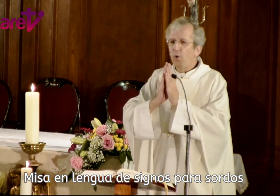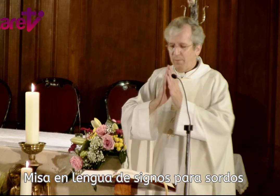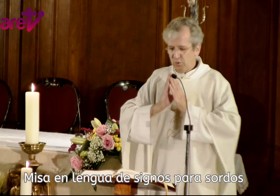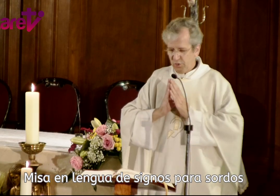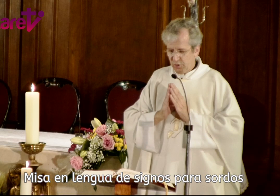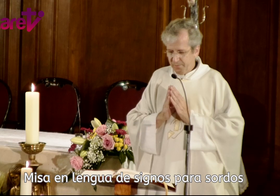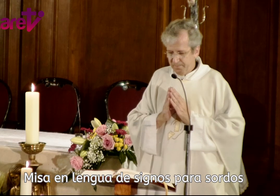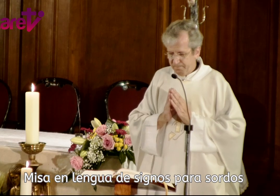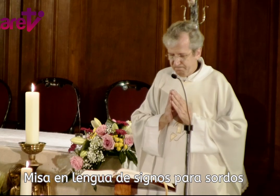Oremos.